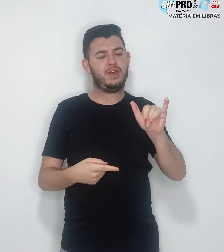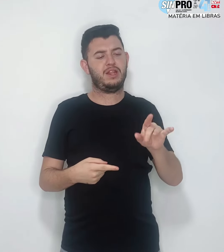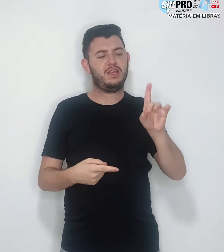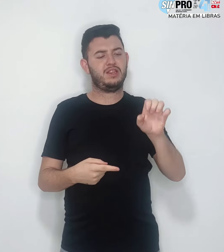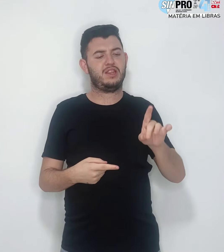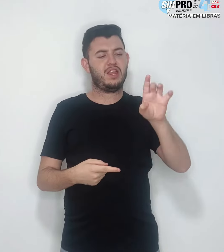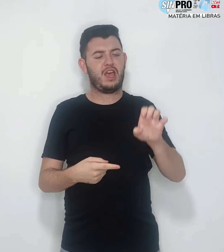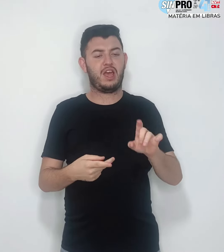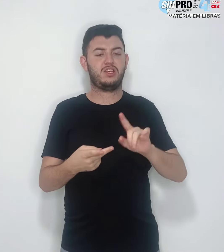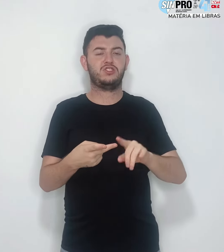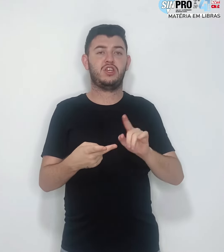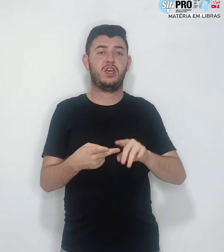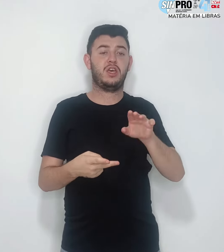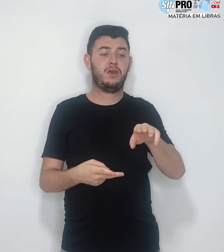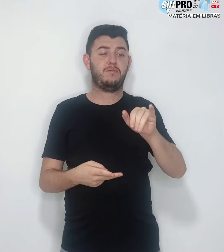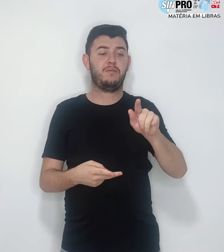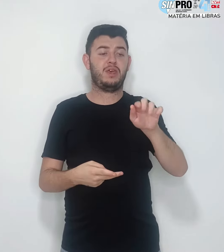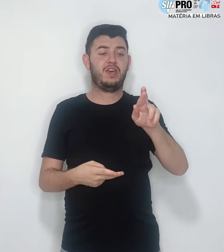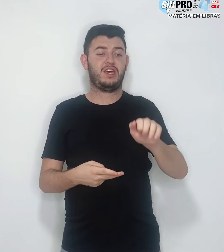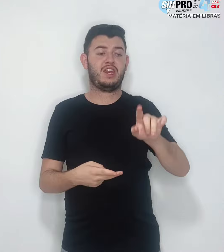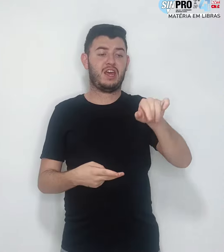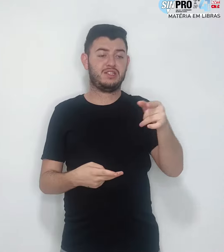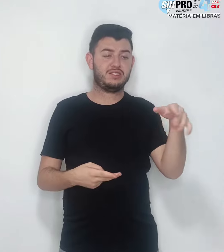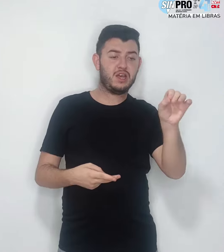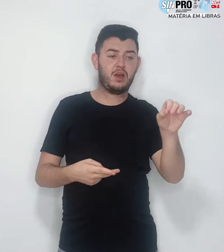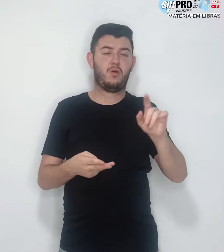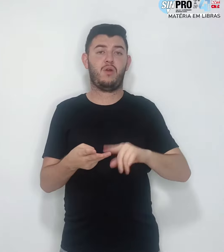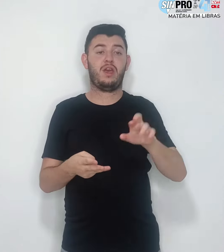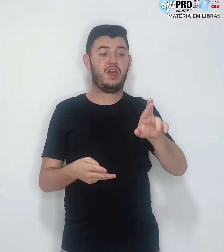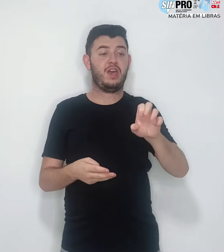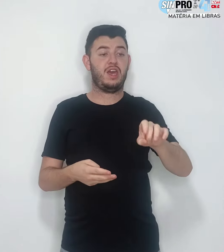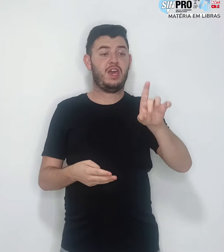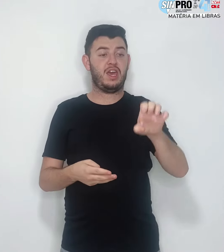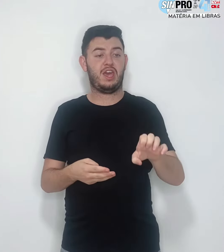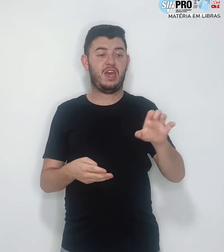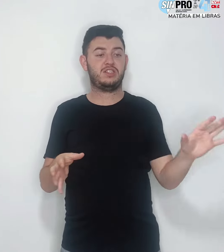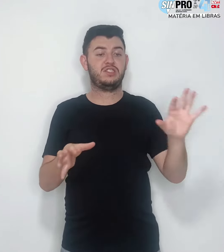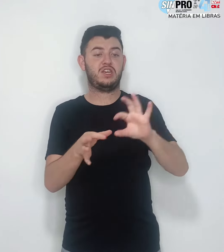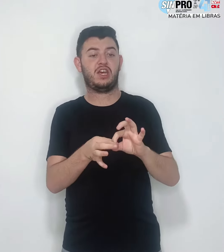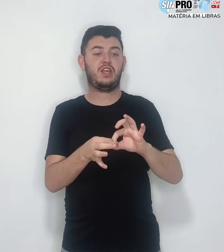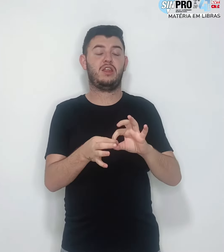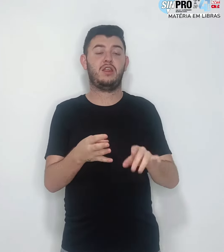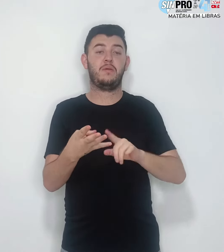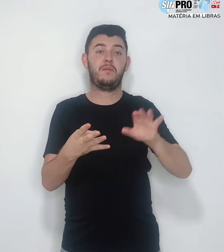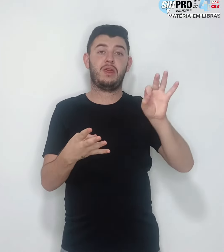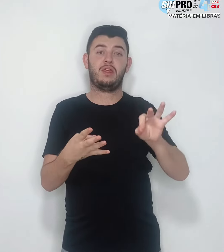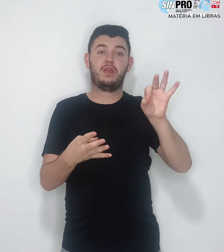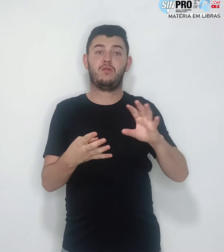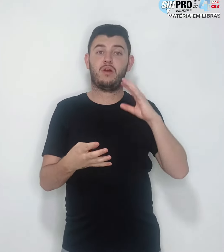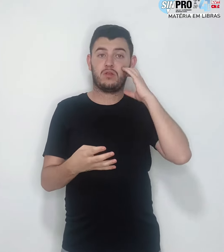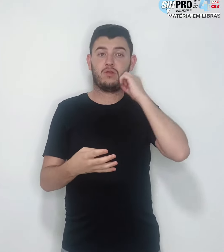migração, rede credenciada, percentuais de desconto para aderir ao plano e